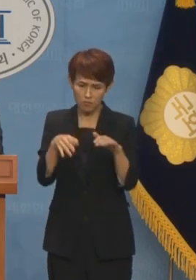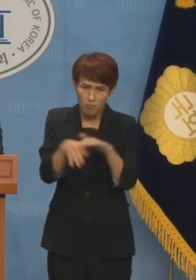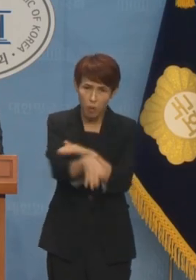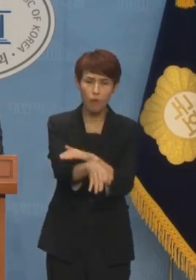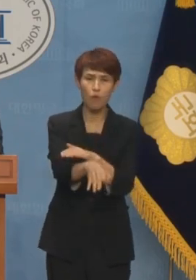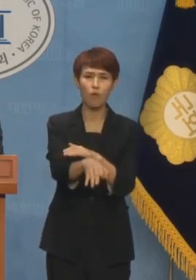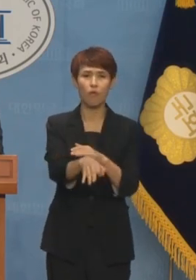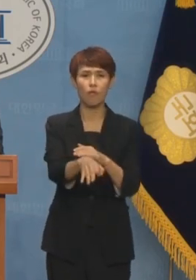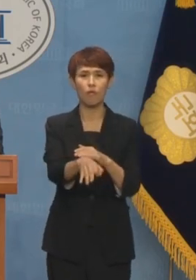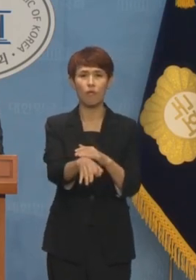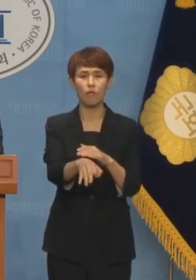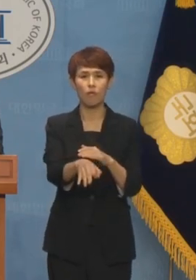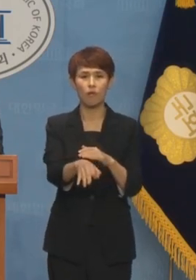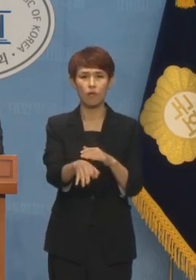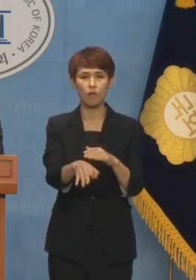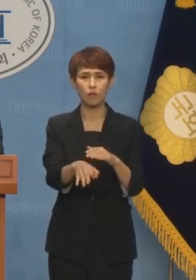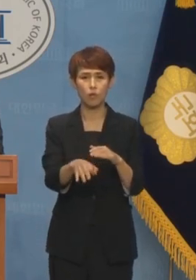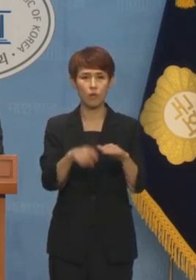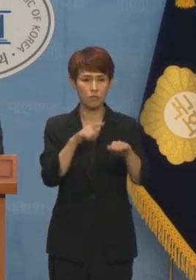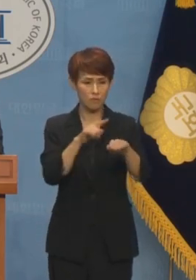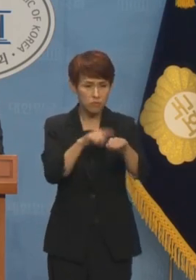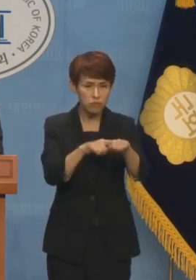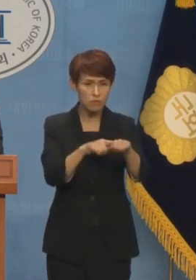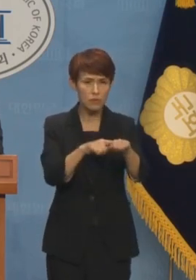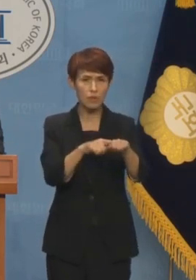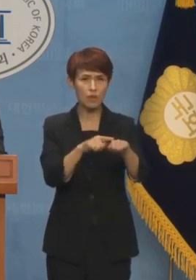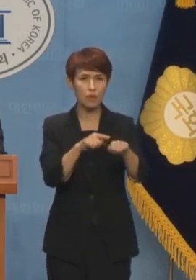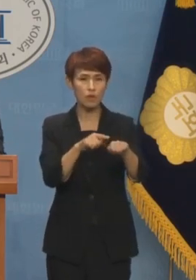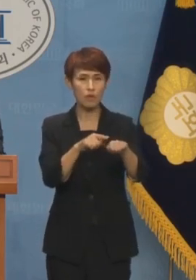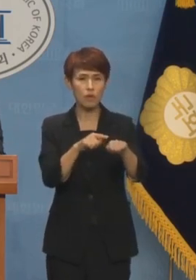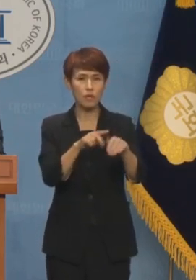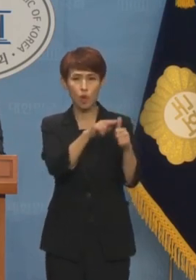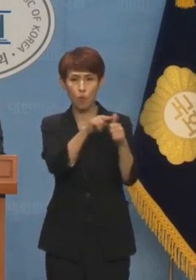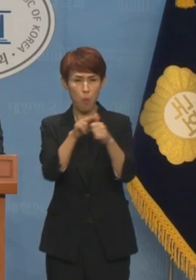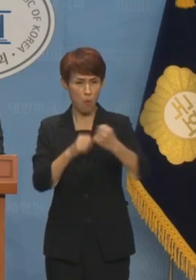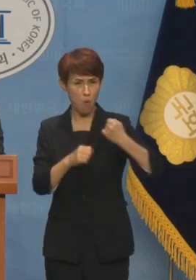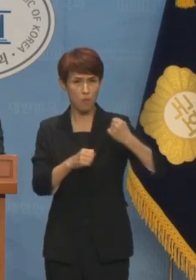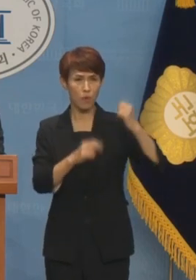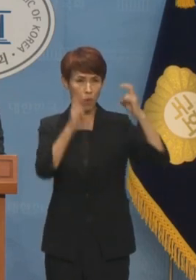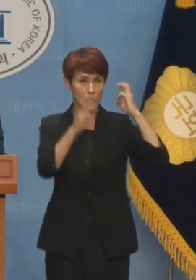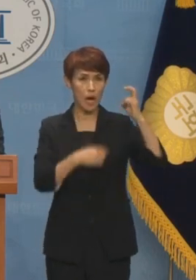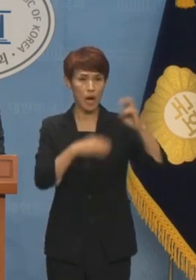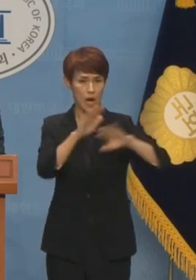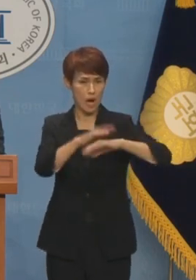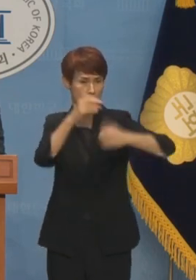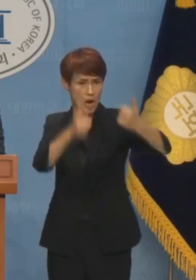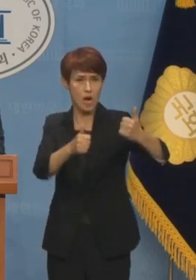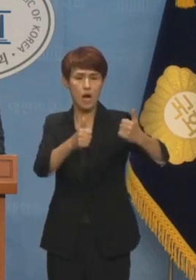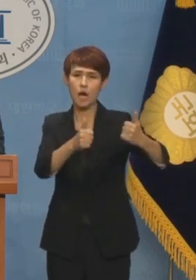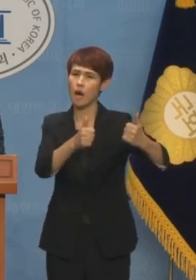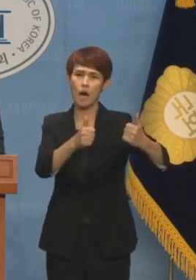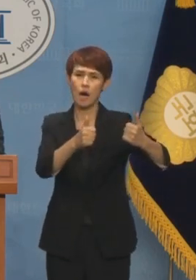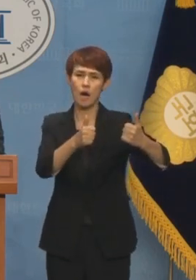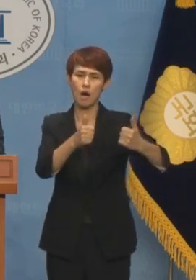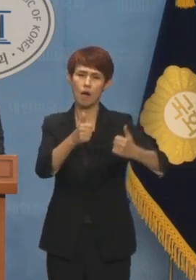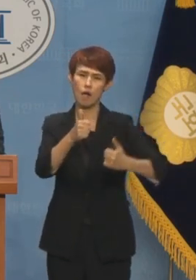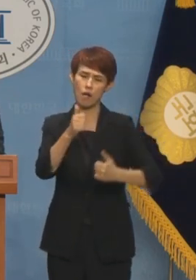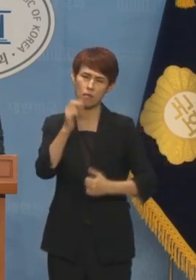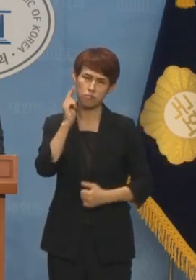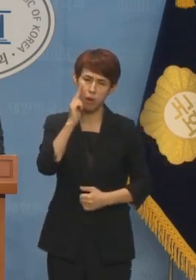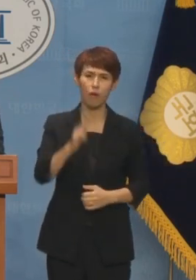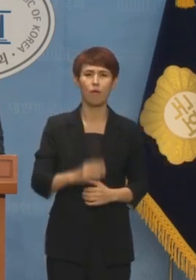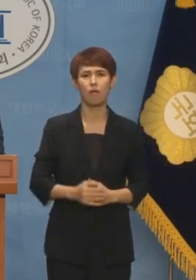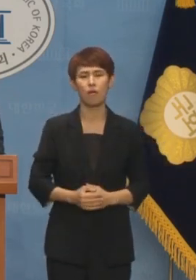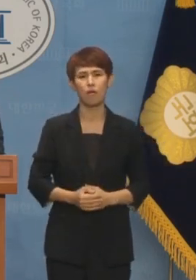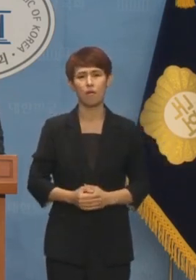그것도 자본과 제조물에 대한 정보에서 절대적 우위에 선 제조사에 맞서야 하는 이런 기울어진